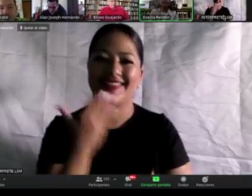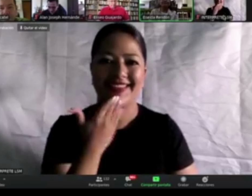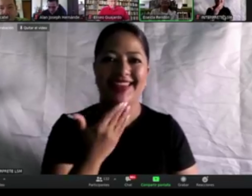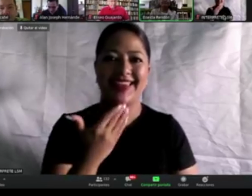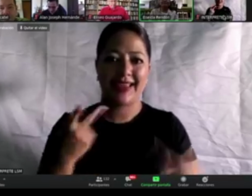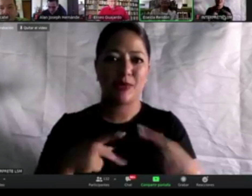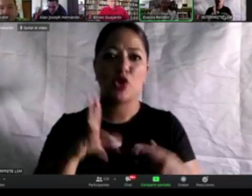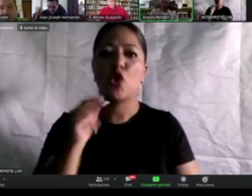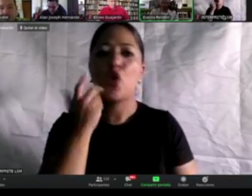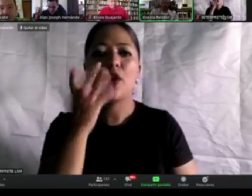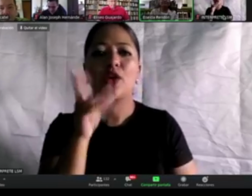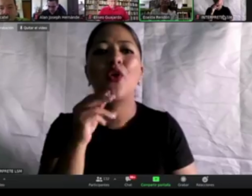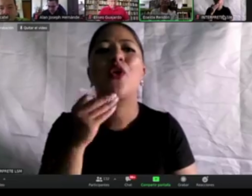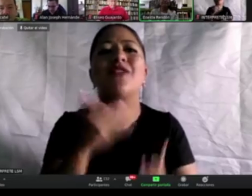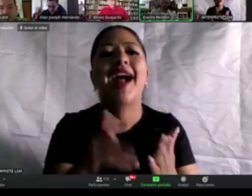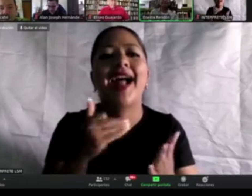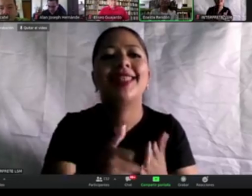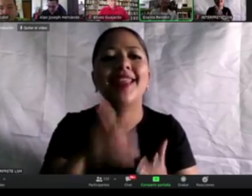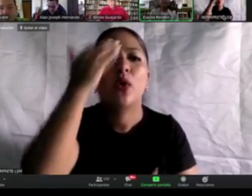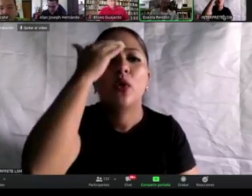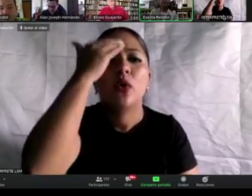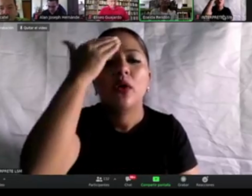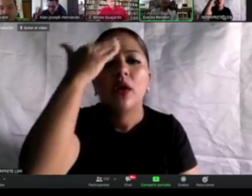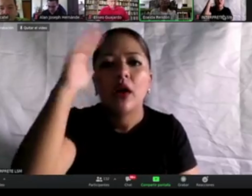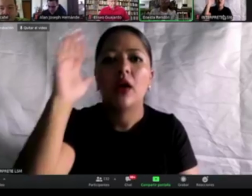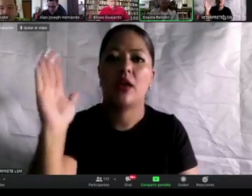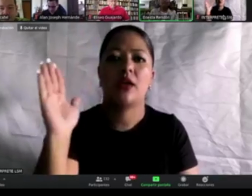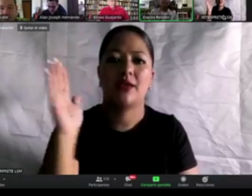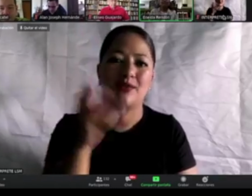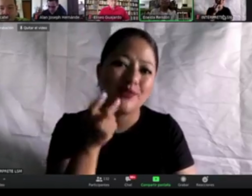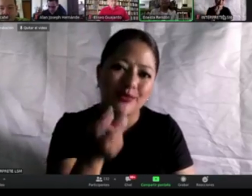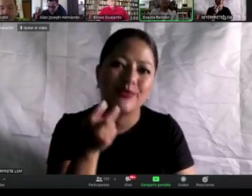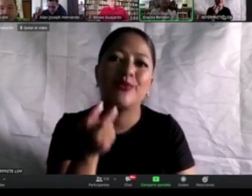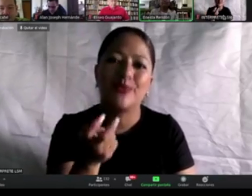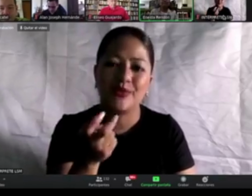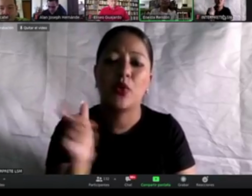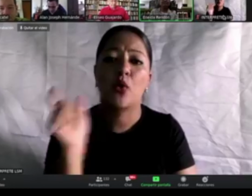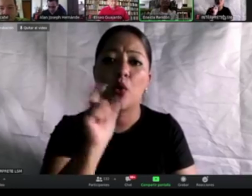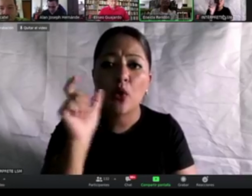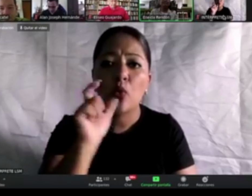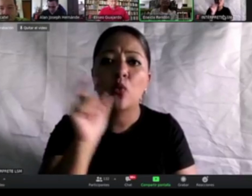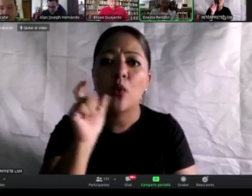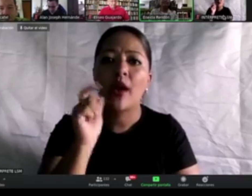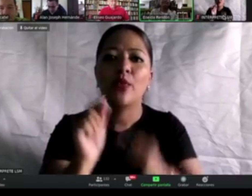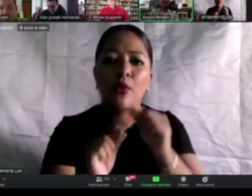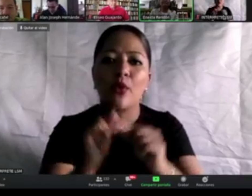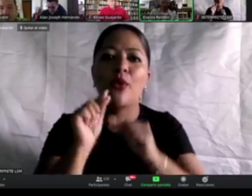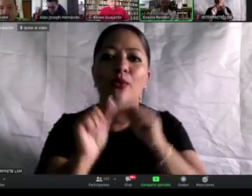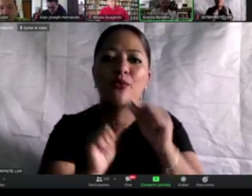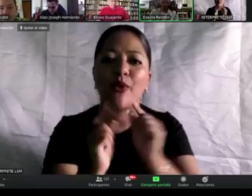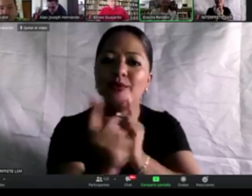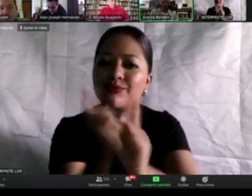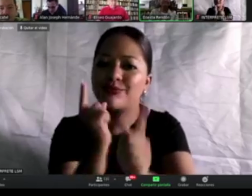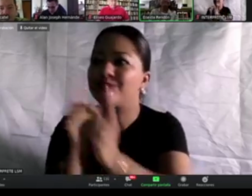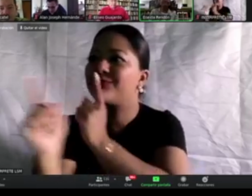por falta de de conocimiento entonces cuando se van familiarizando con esa presencia que